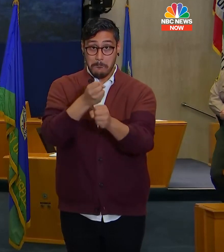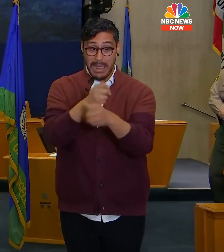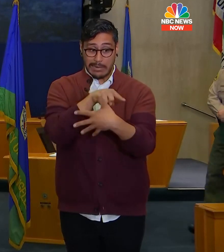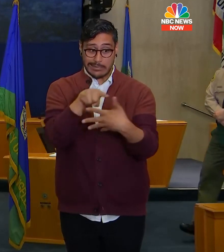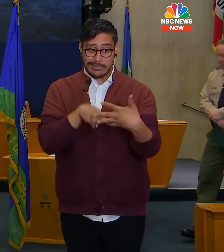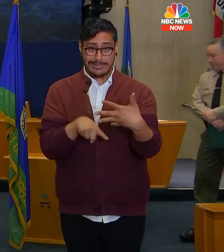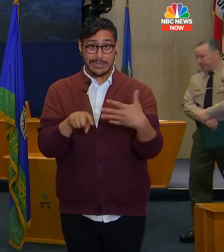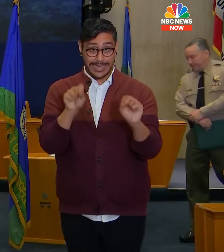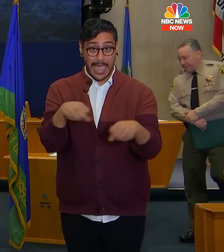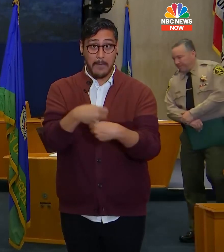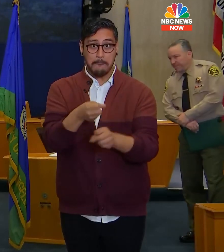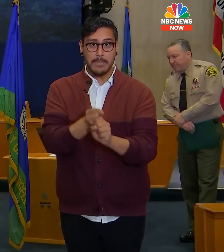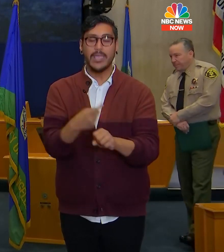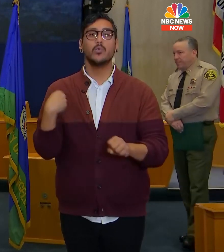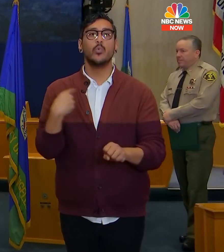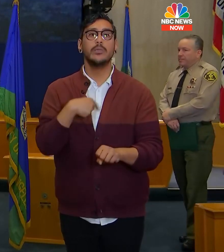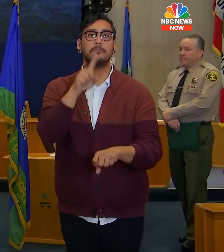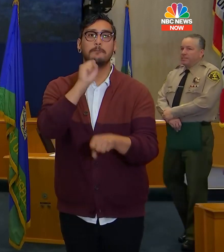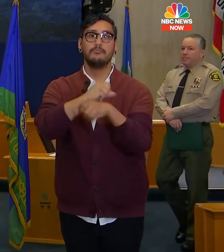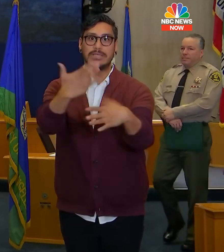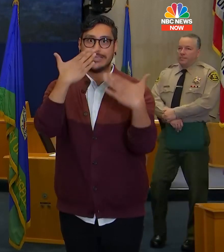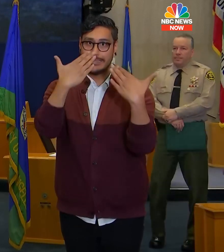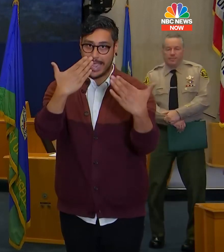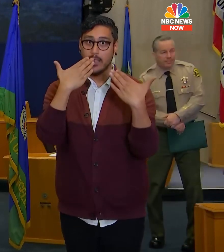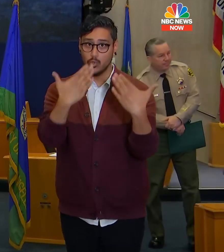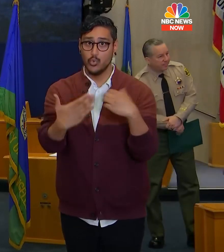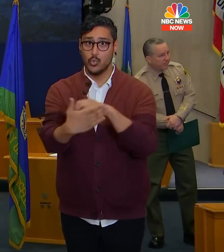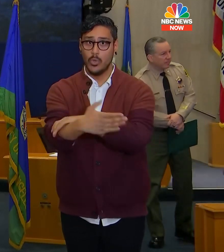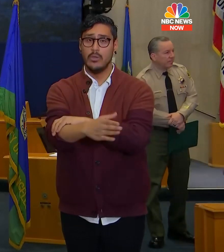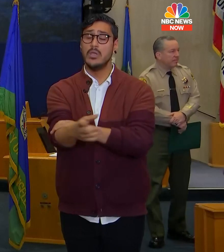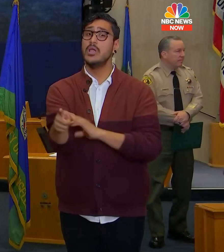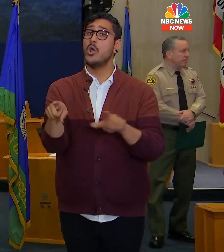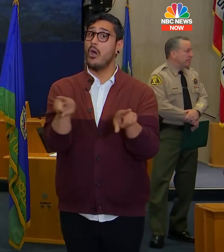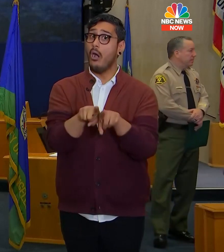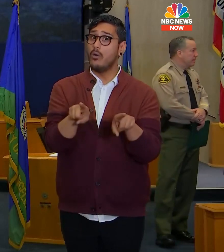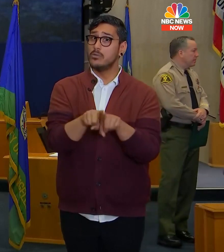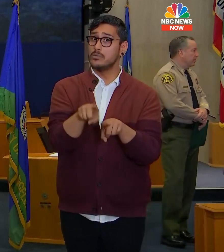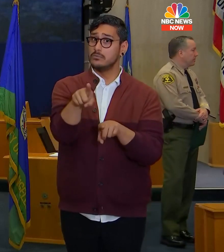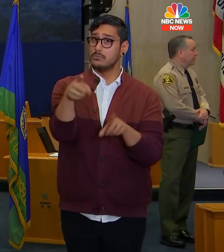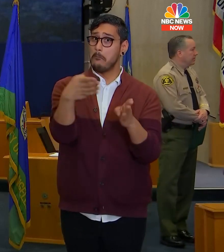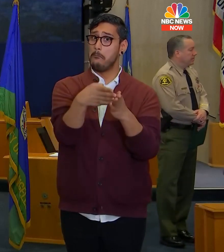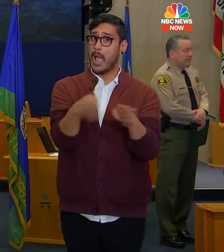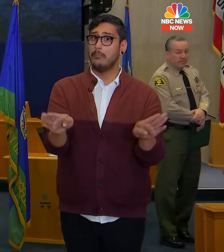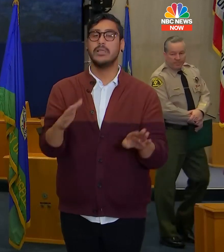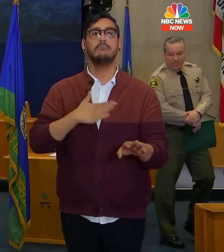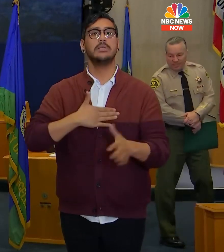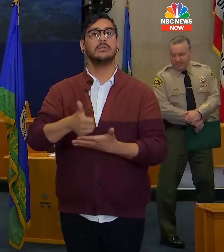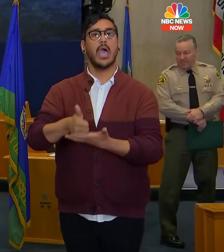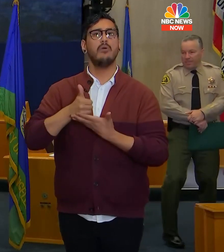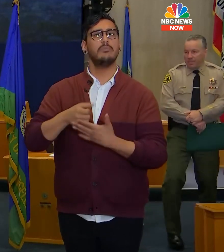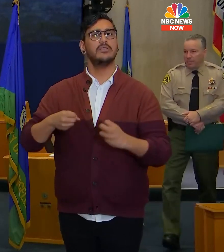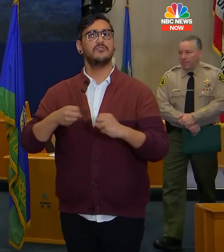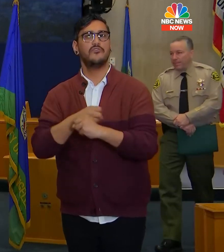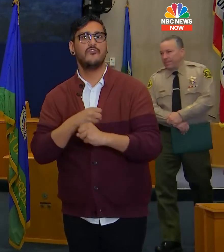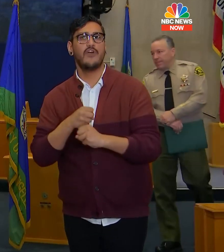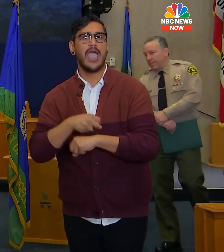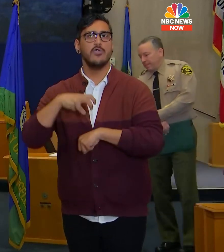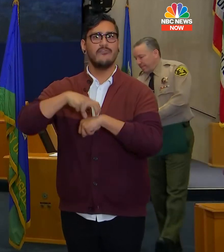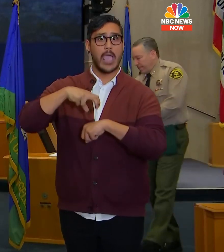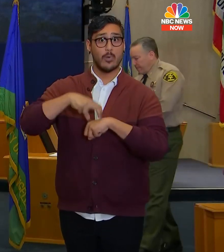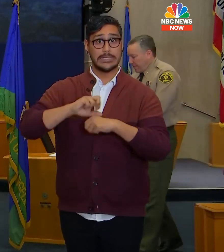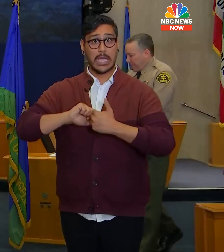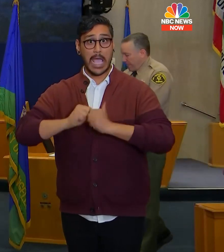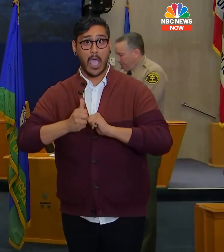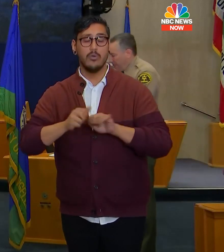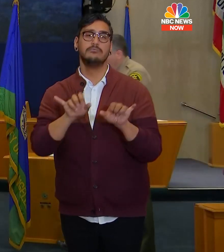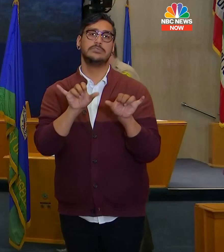los agradeceremos. Y también quisiera decirle al público que por favor ayúdenos a combatir este virus para quedarse en su casa.